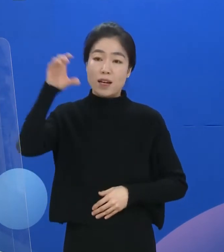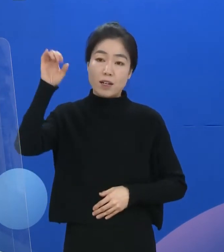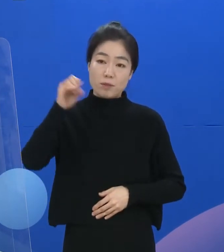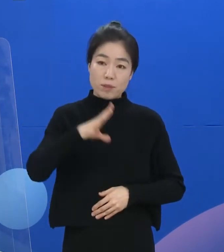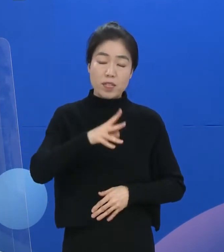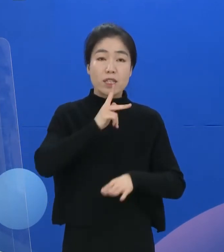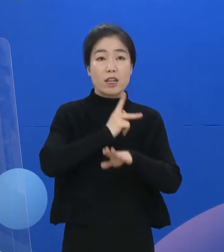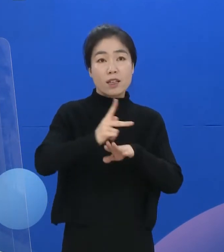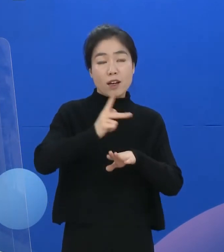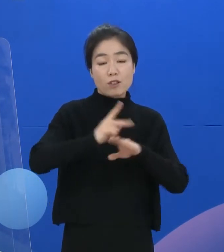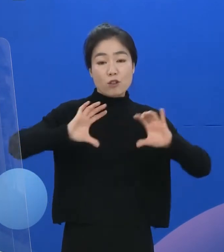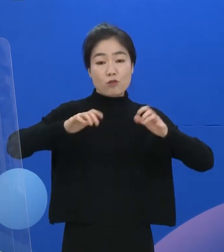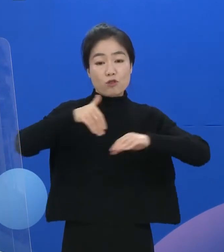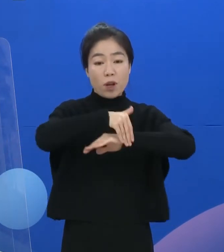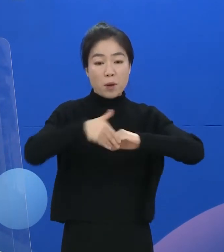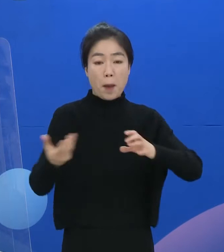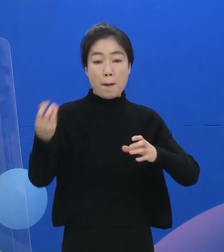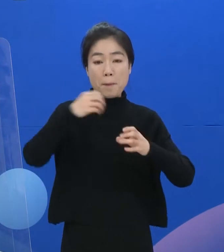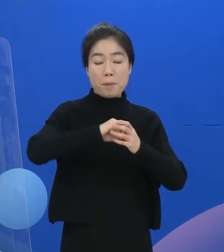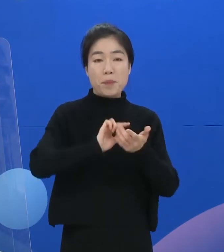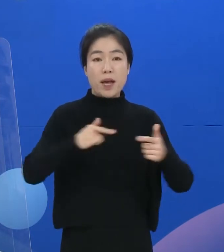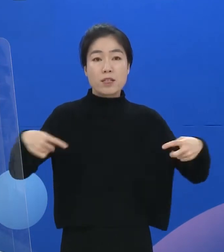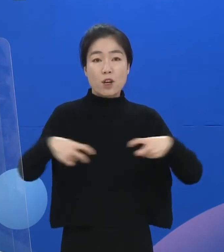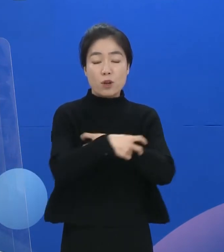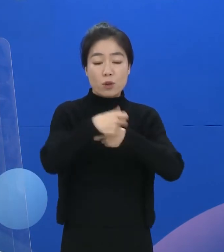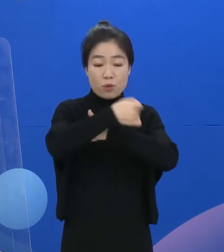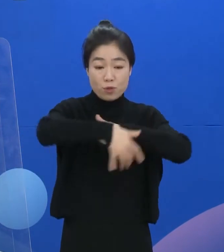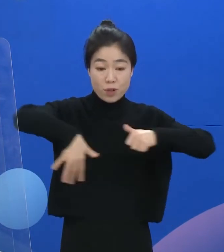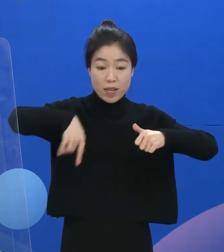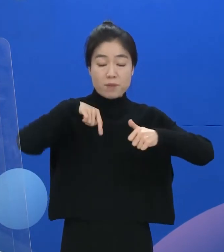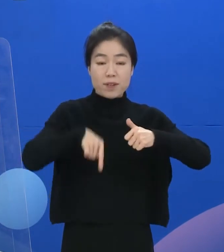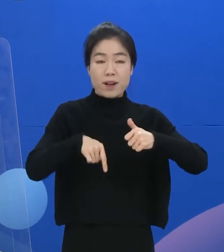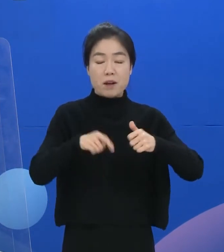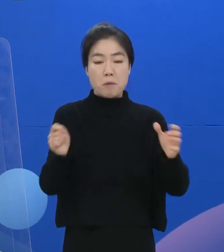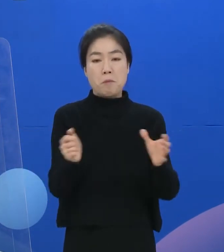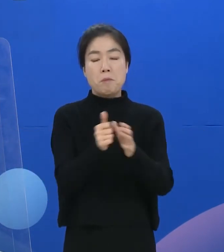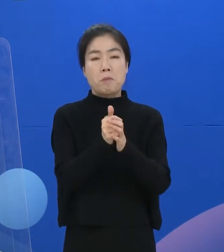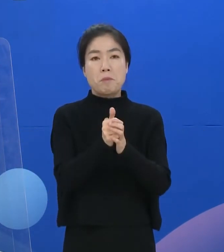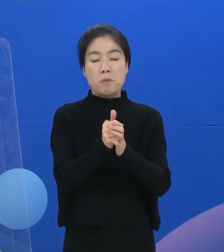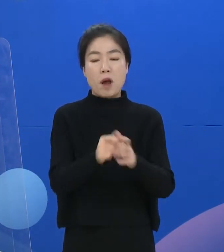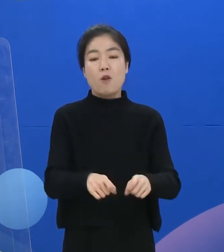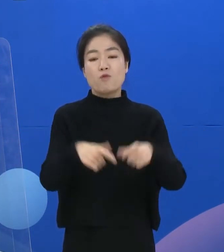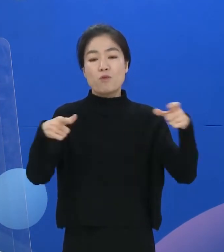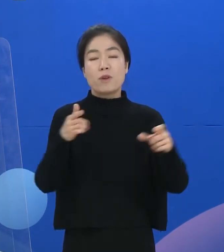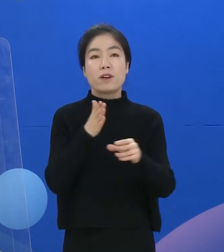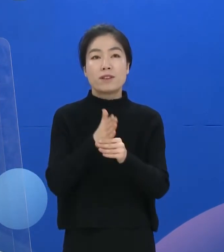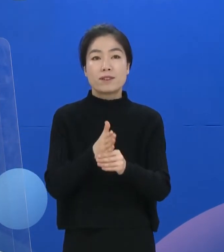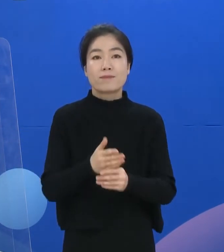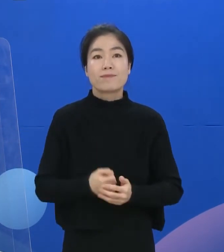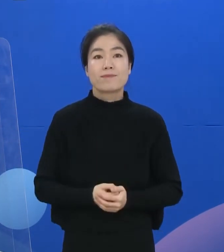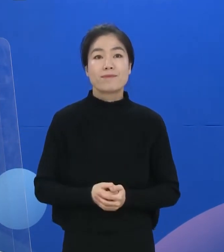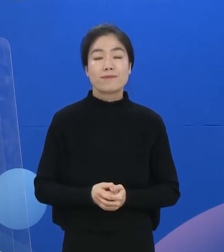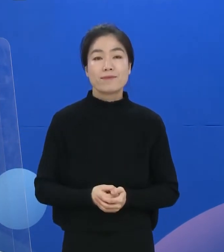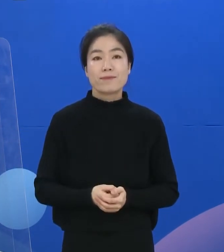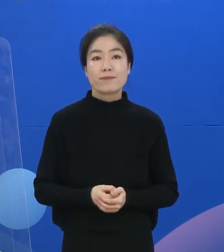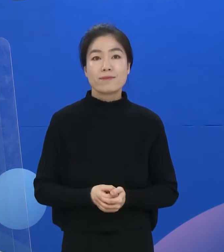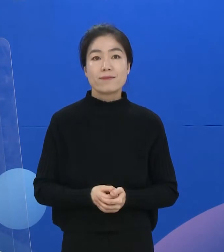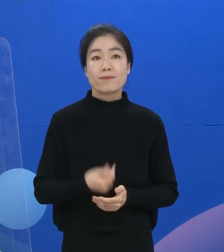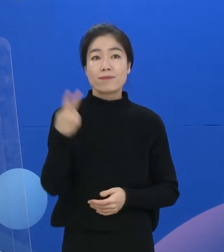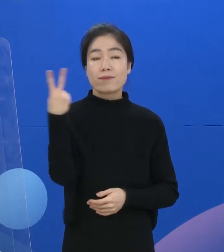여섯째 도시철도 2호선 건설 착공가 달빛고속철도 국가 계획 반영 등